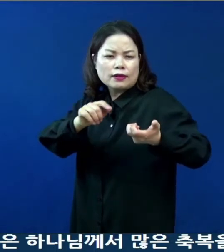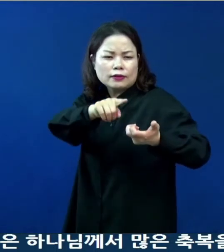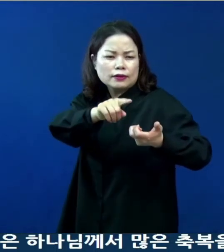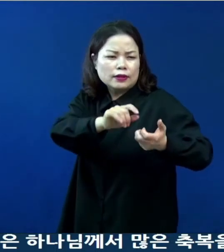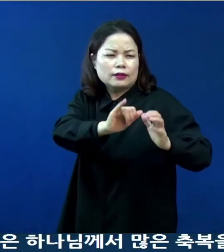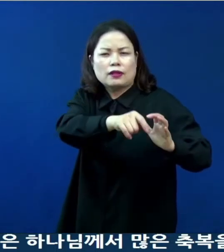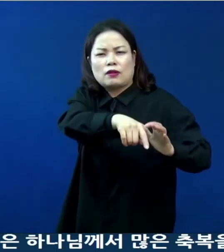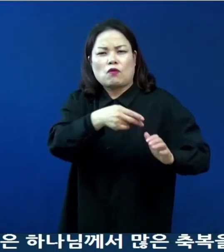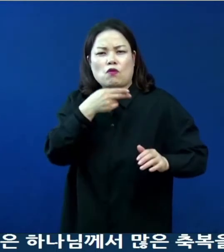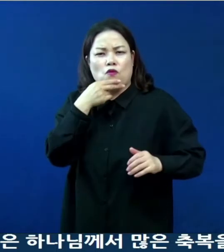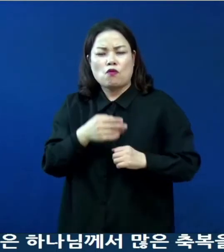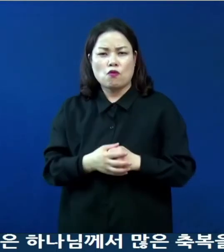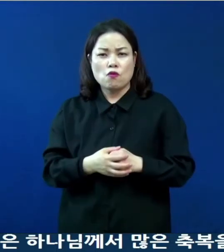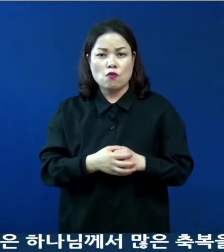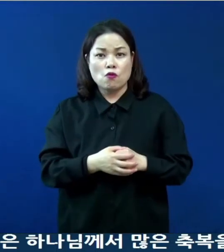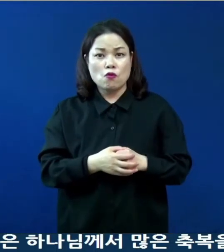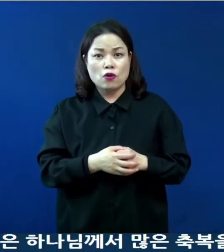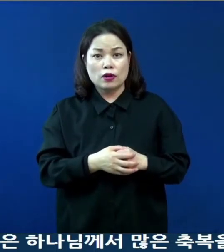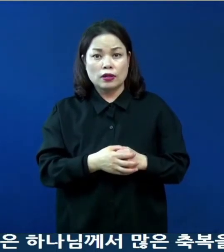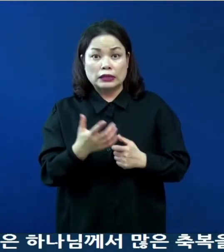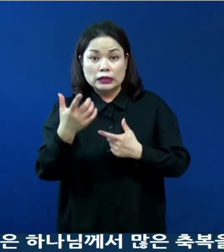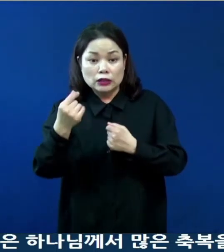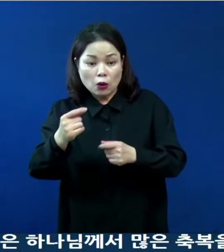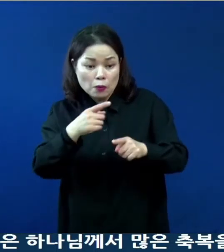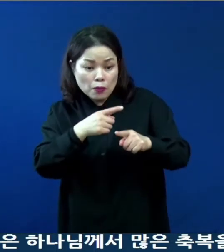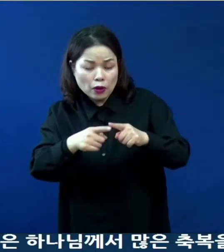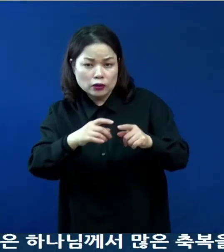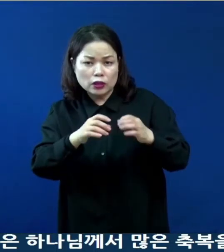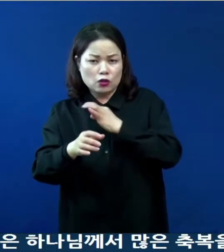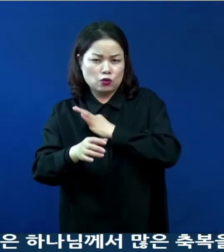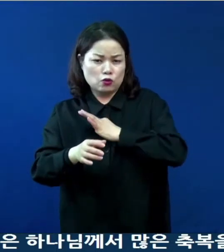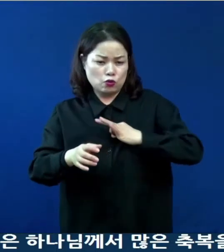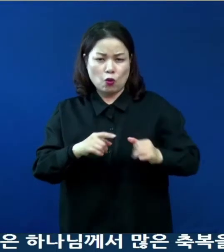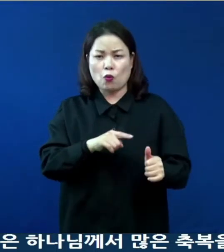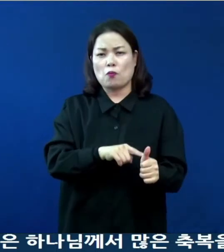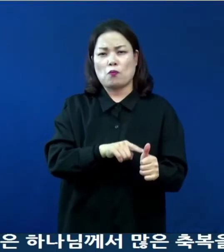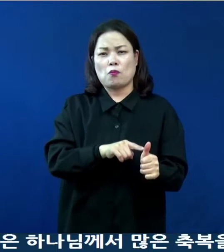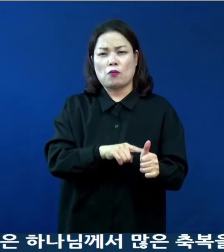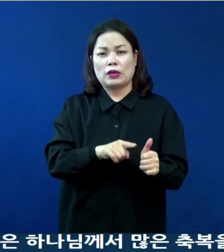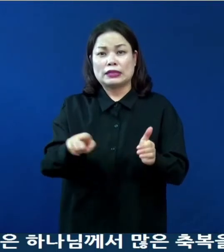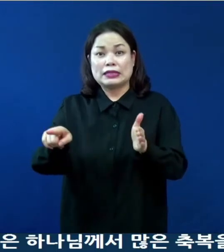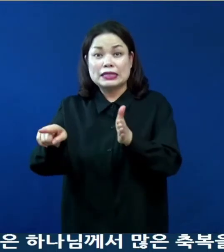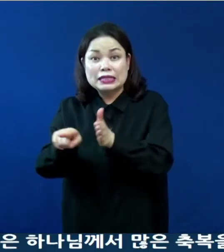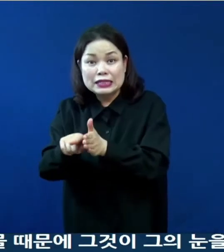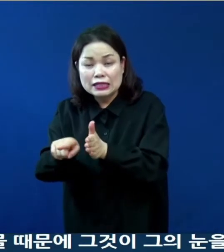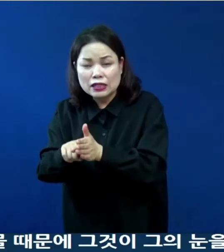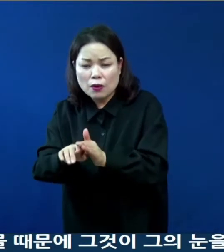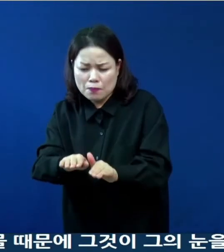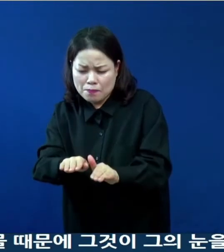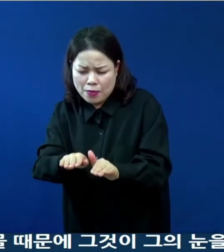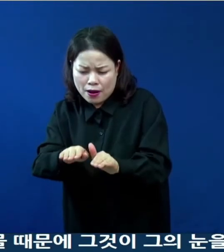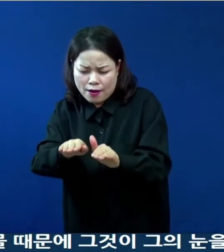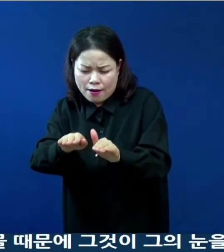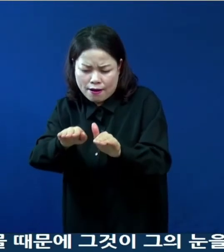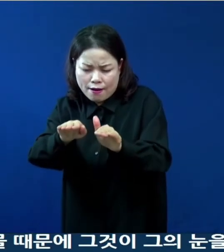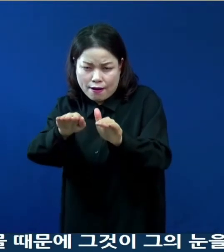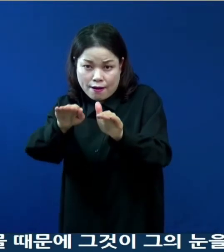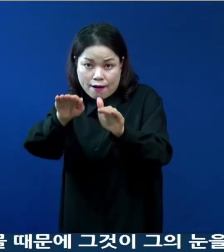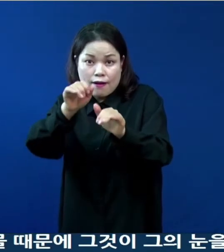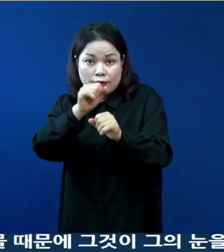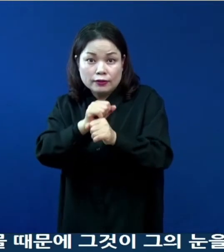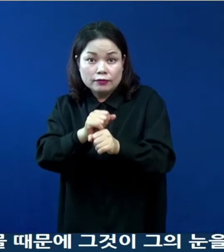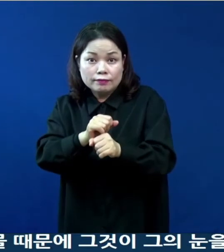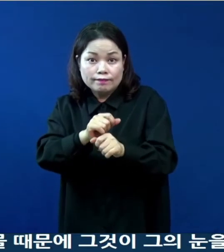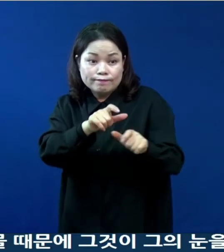세상에 없느니라. 이러한 평가를 받는 욥에게 신앙적으로 성숙하고 성장할 영역이